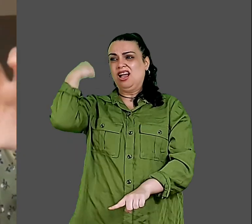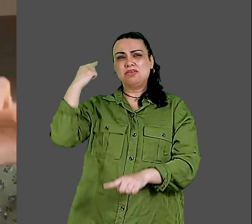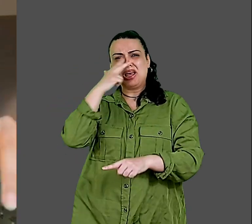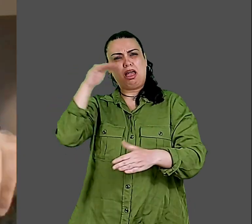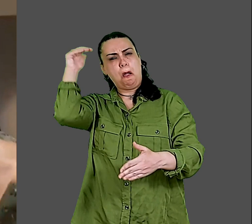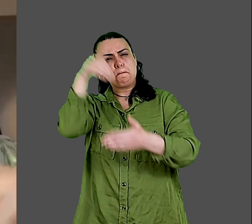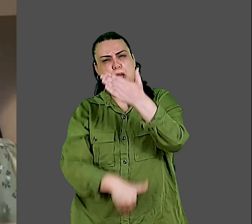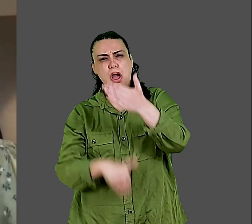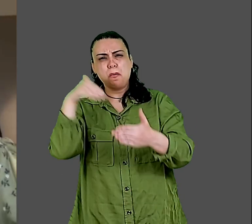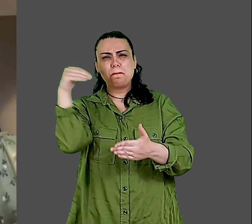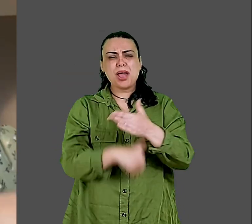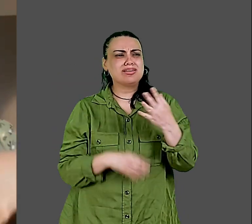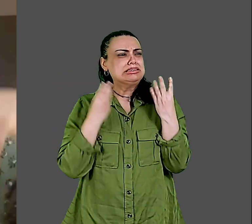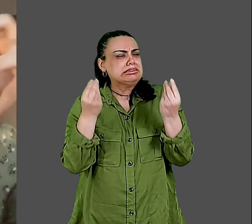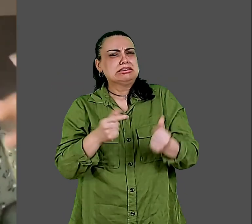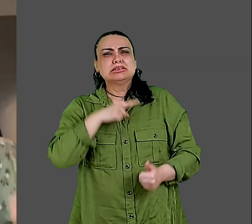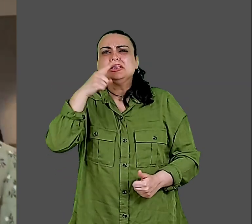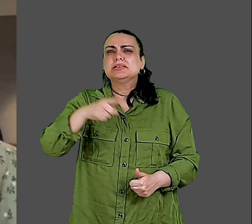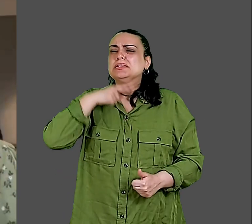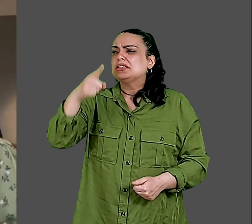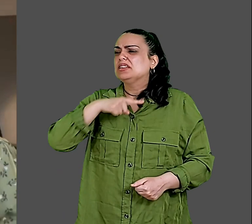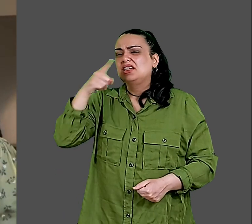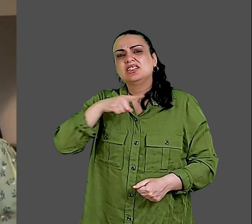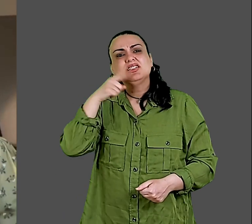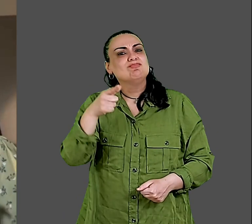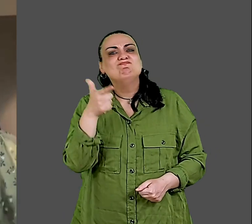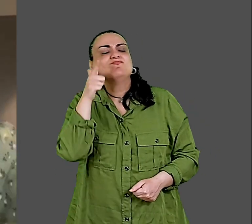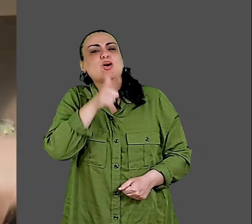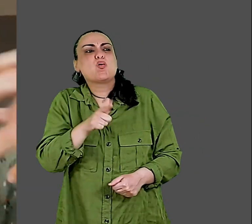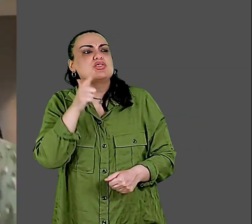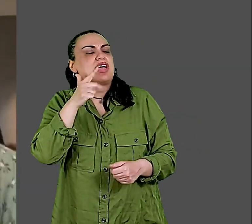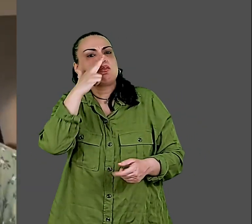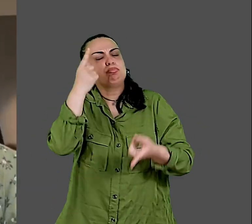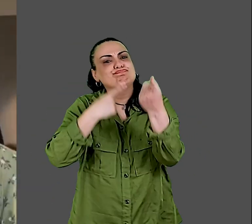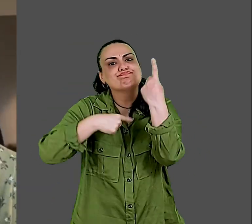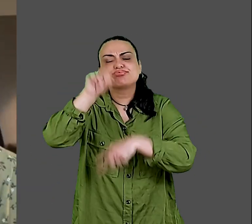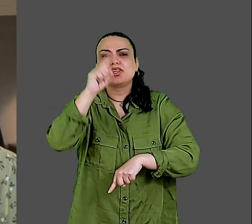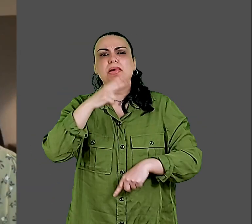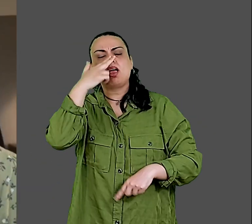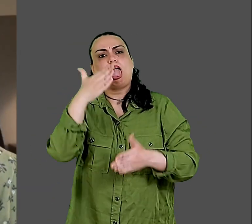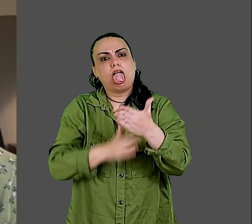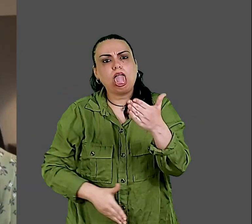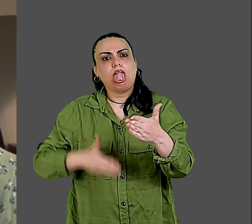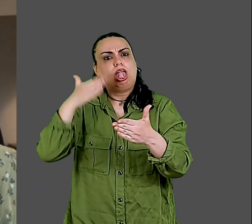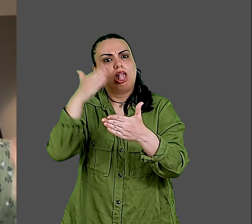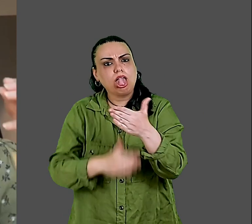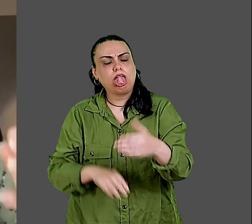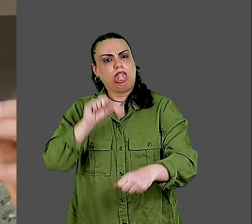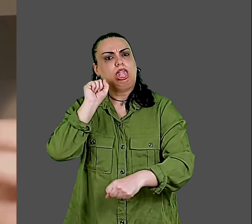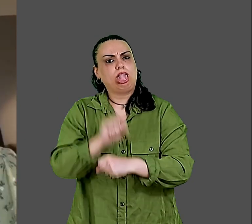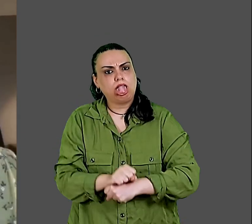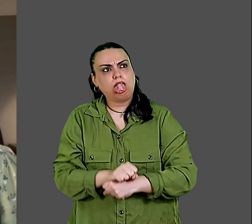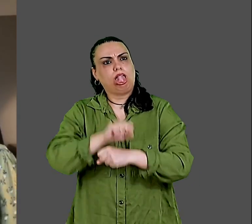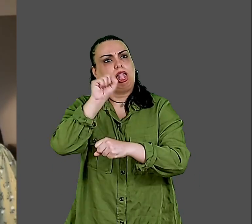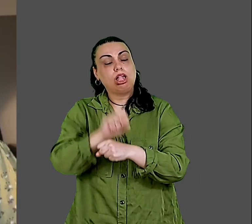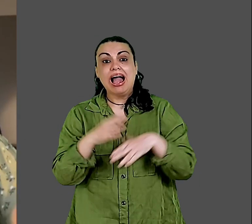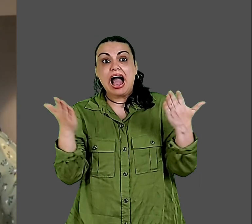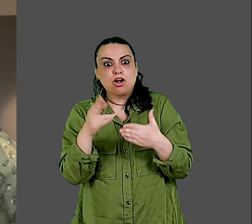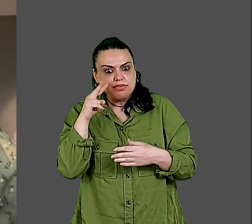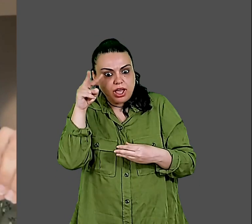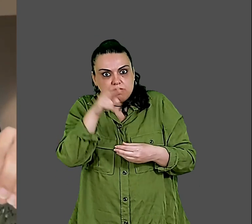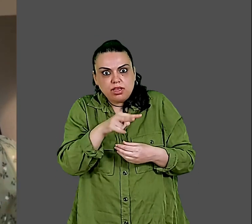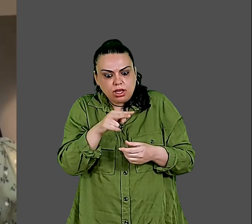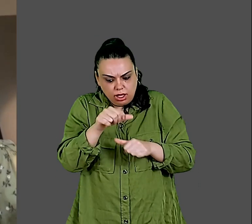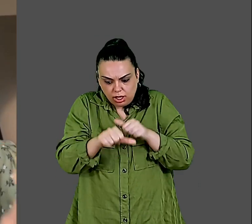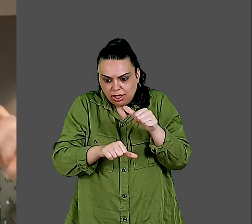não conseguia ver nelas a conclusão, né? O cumprimento do propósito pelo qual você iniciou. Você vai começar a ver.